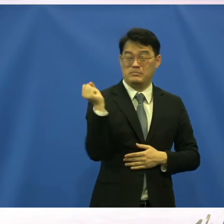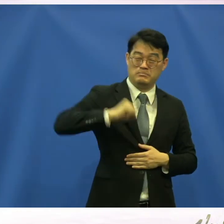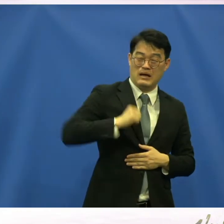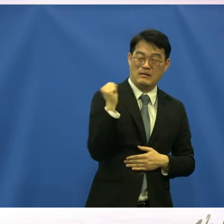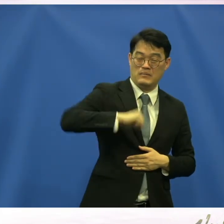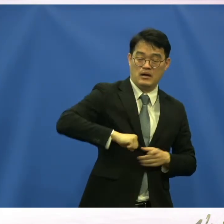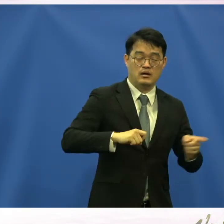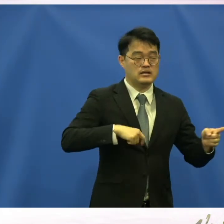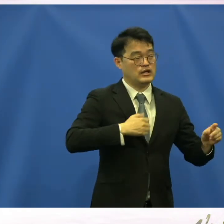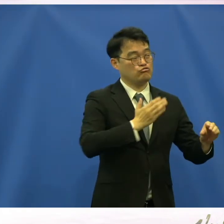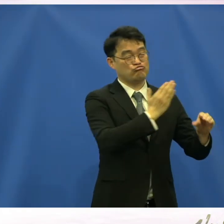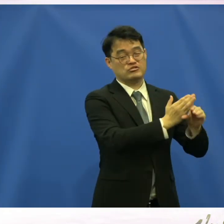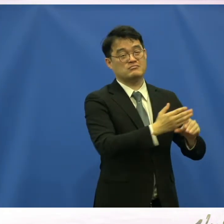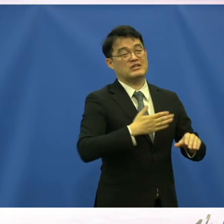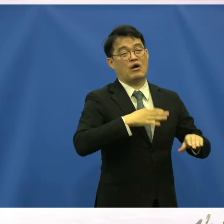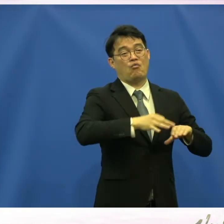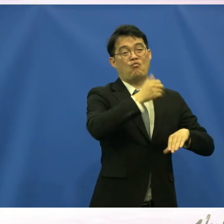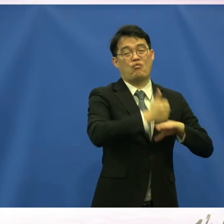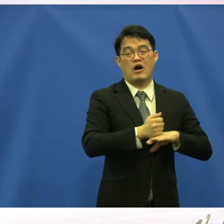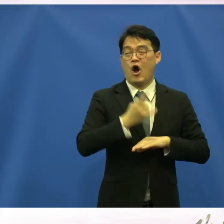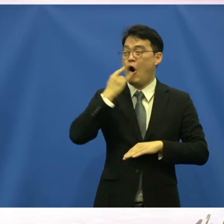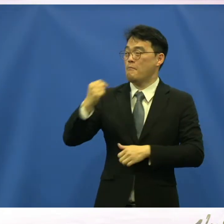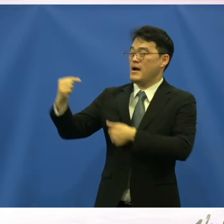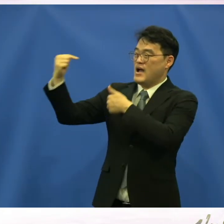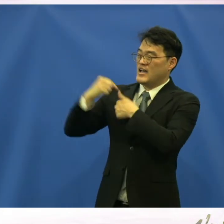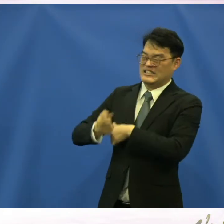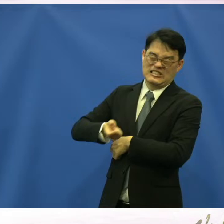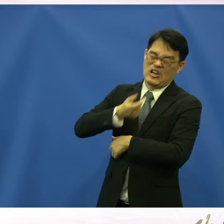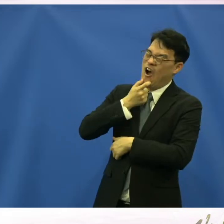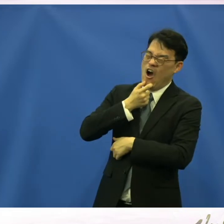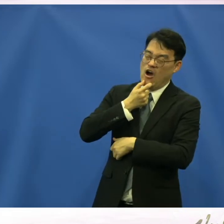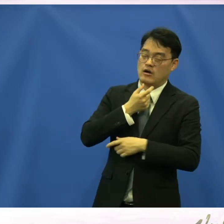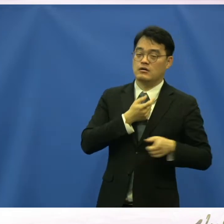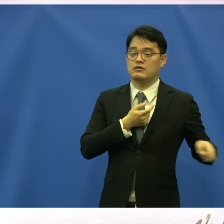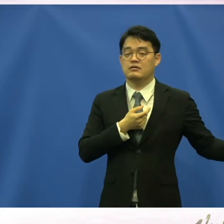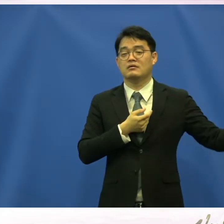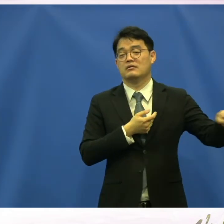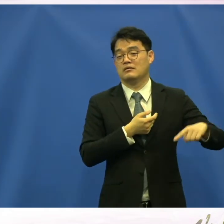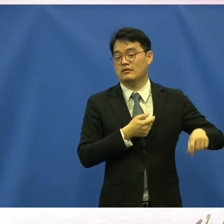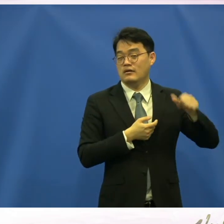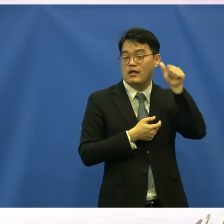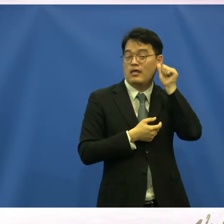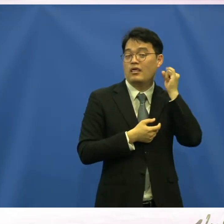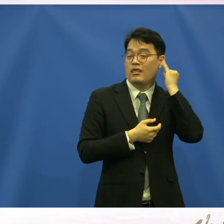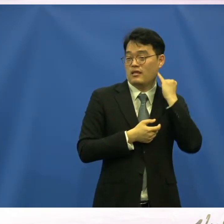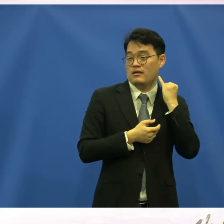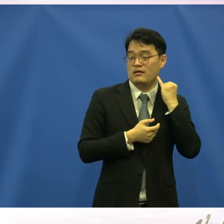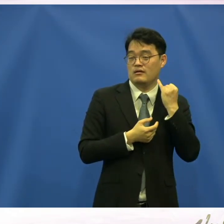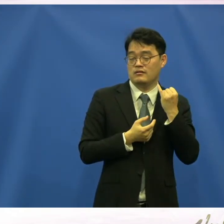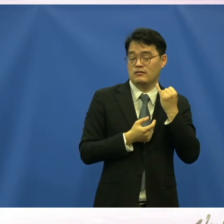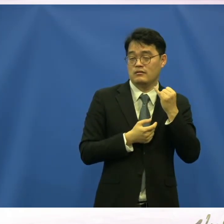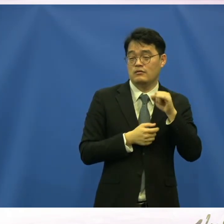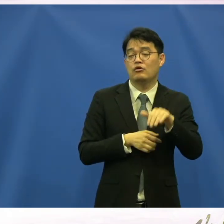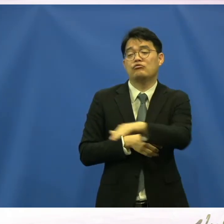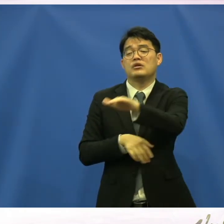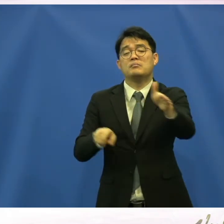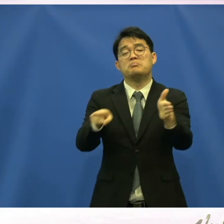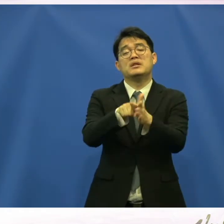사춘기예요. 자기 마음대로 하겠다는 거죠. 그런데 뭐 우리가 다 일평생 사춘기를 하는 거예요.